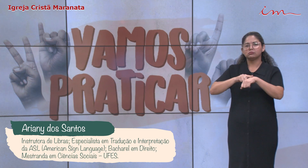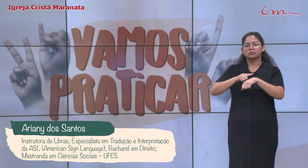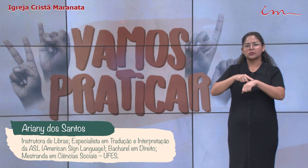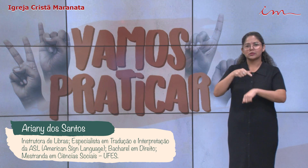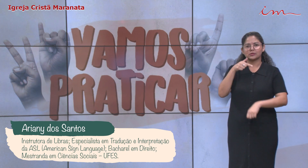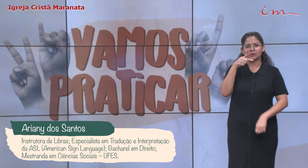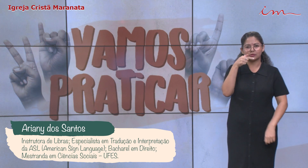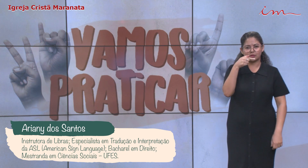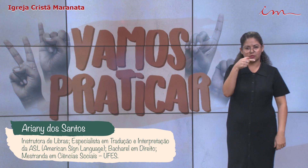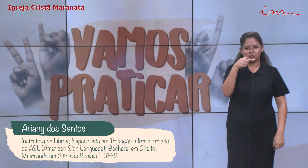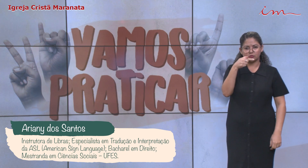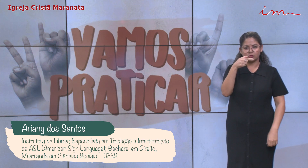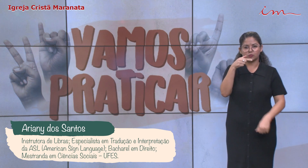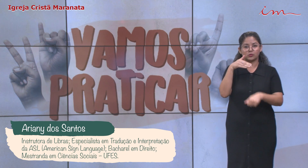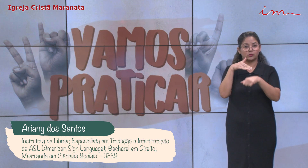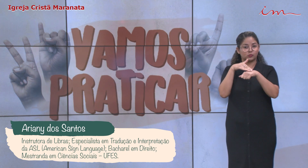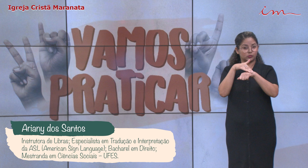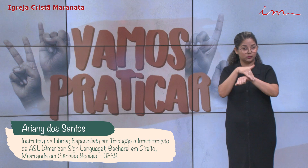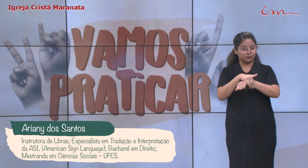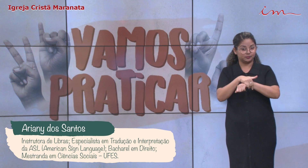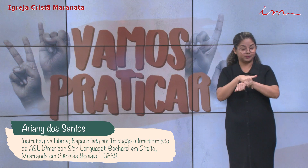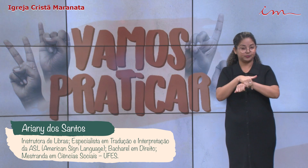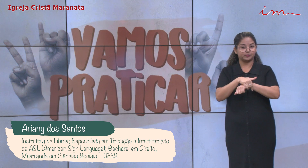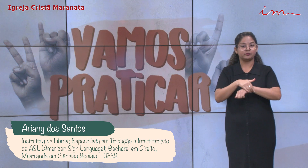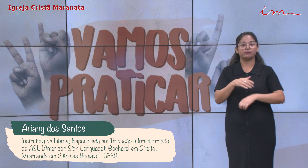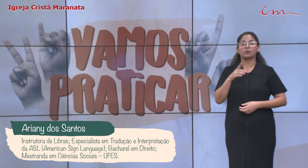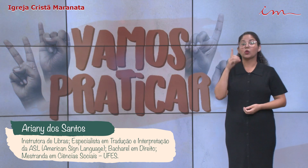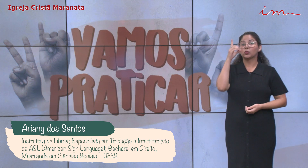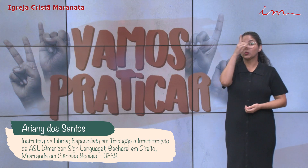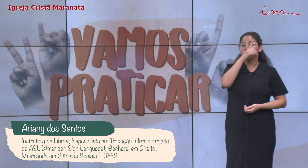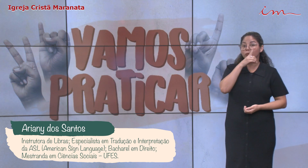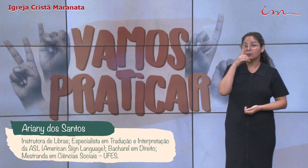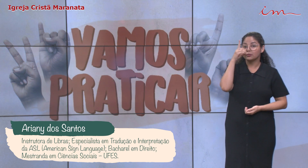Sábado, o horário é às 7h.